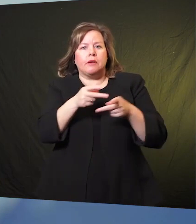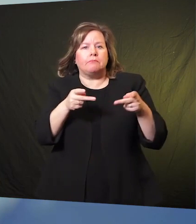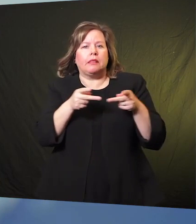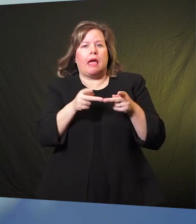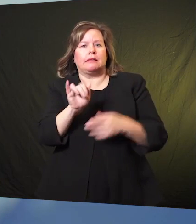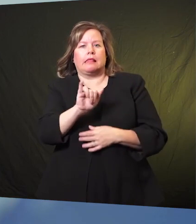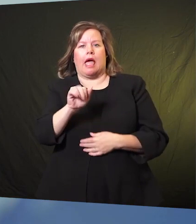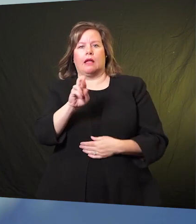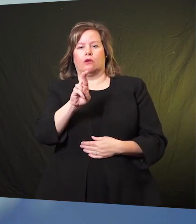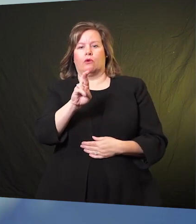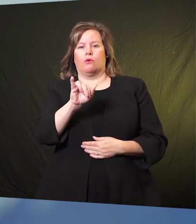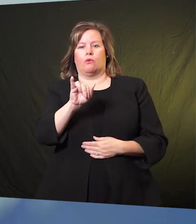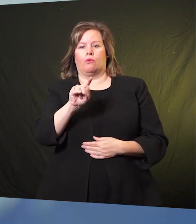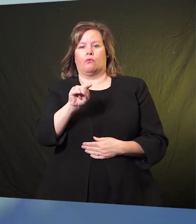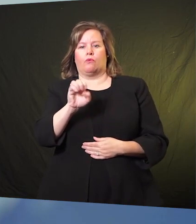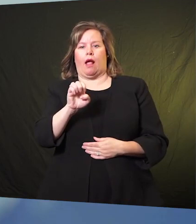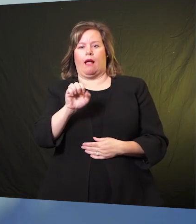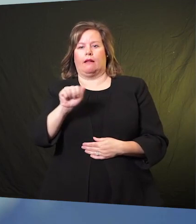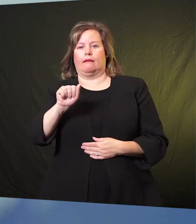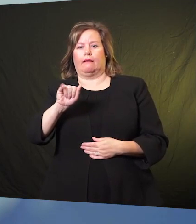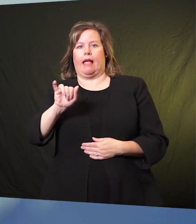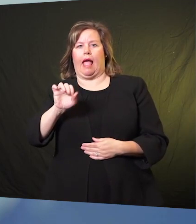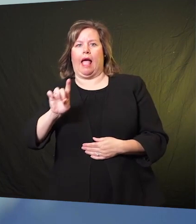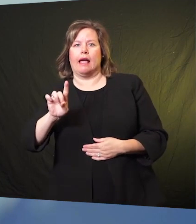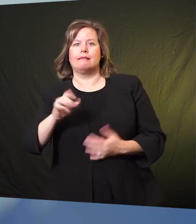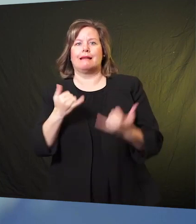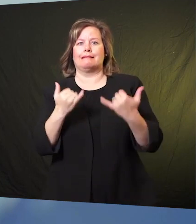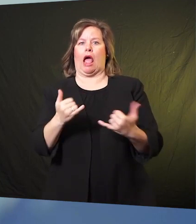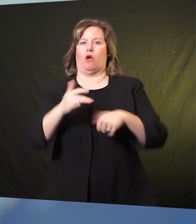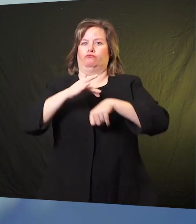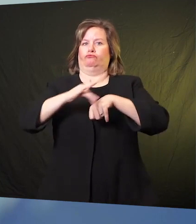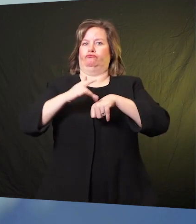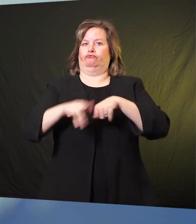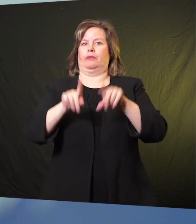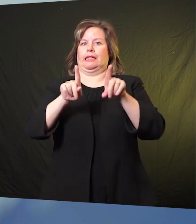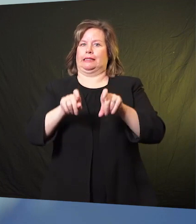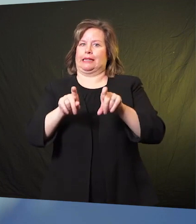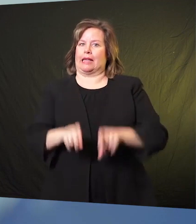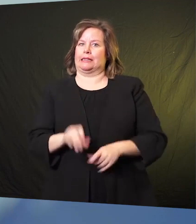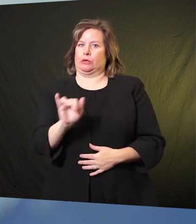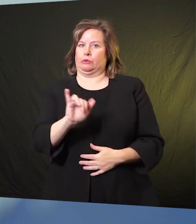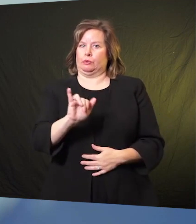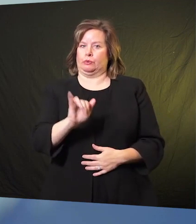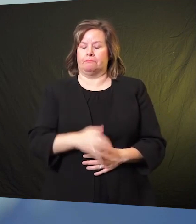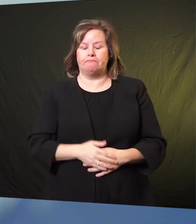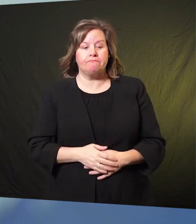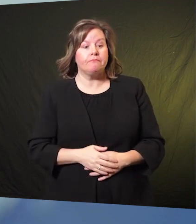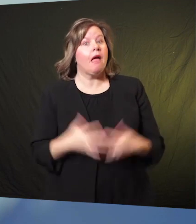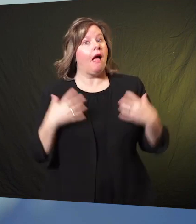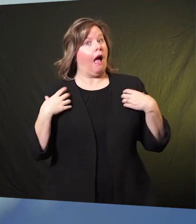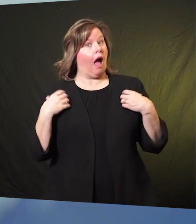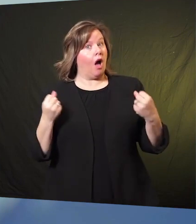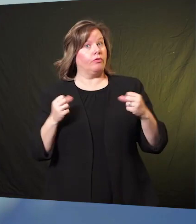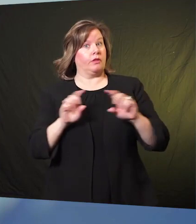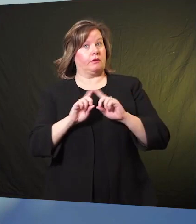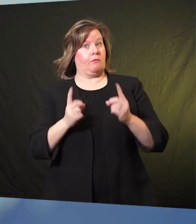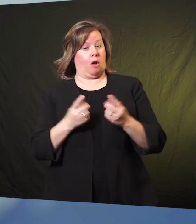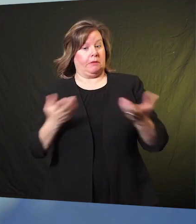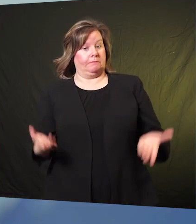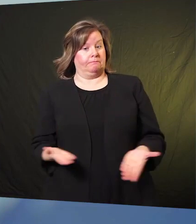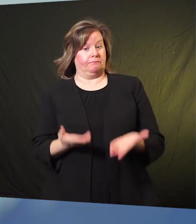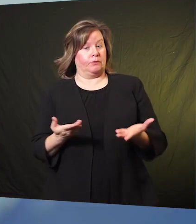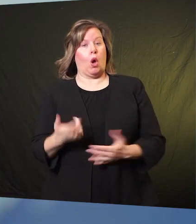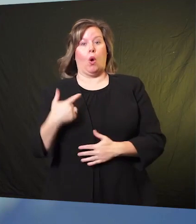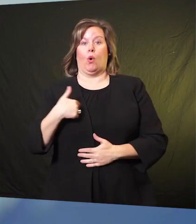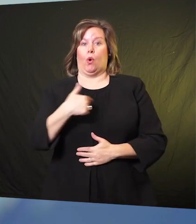aquí en el departamento de salud continuamos probando en entornos donde hay poblaciones vulnerables hemos estado en el